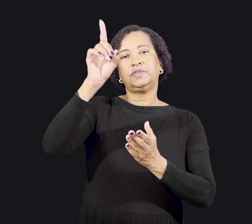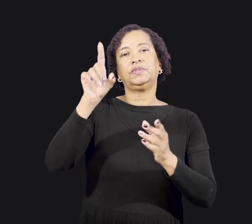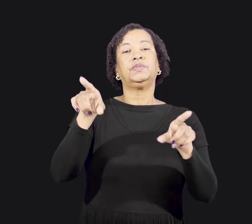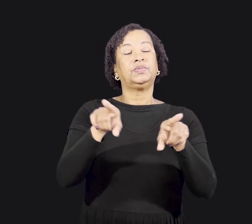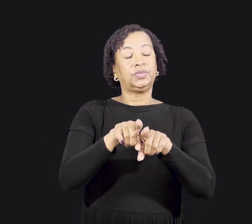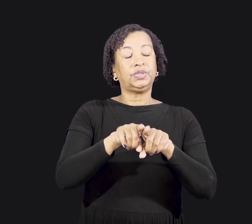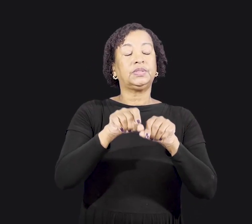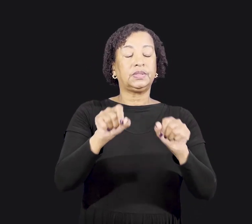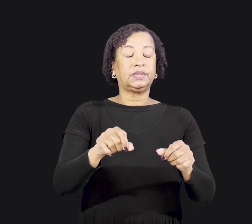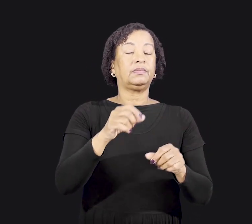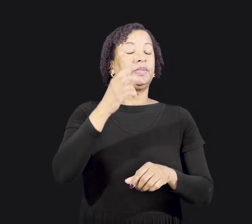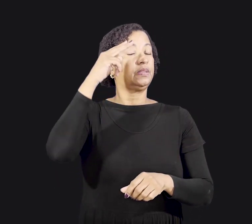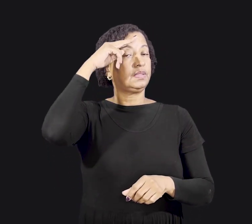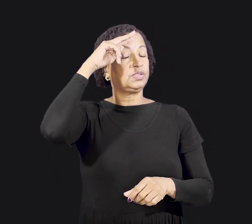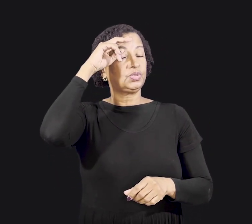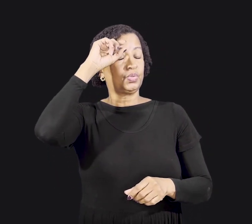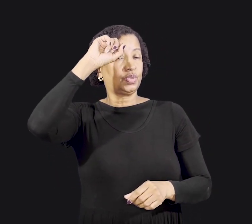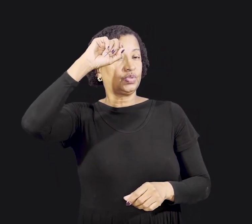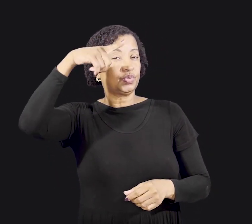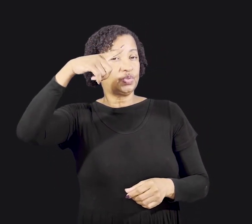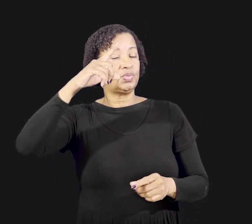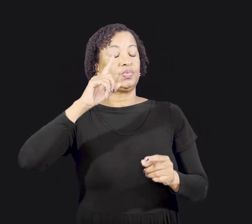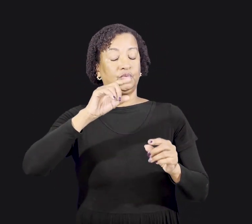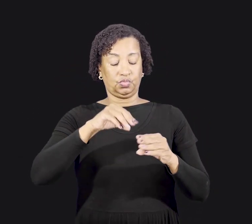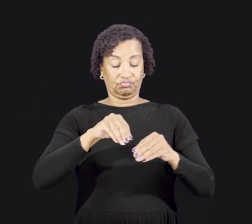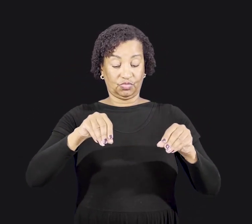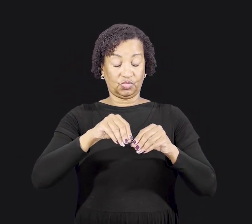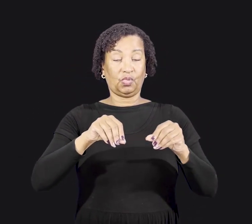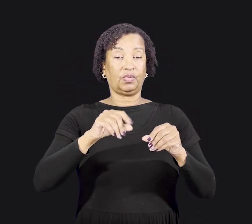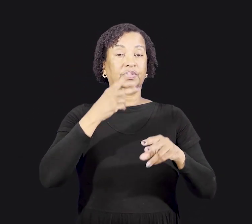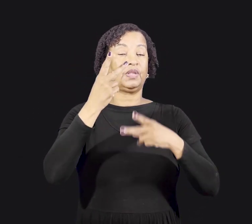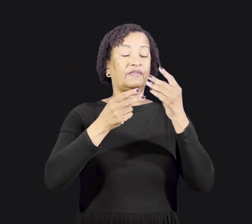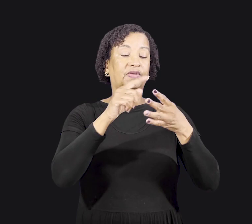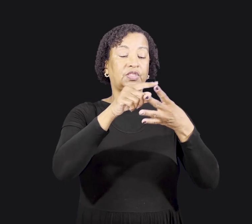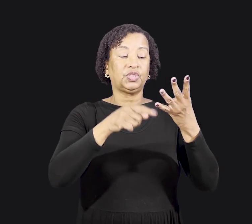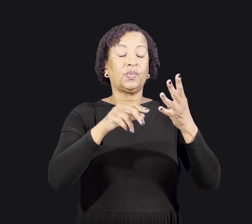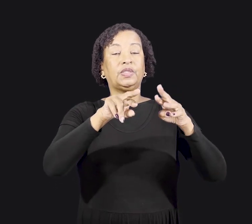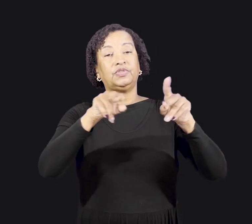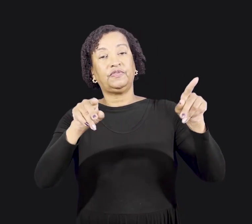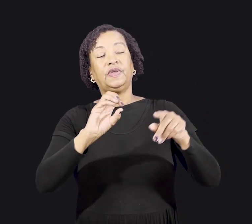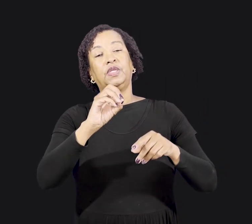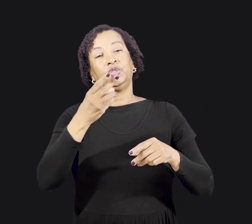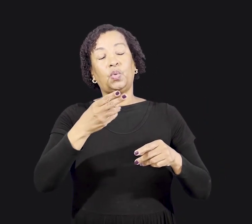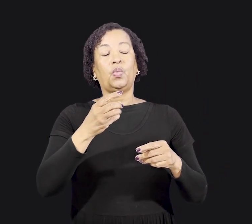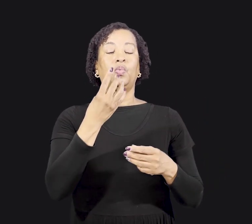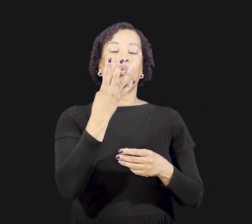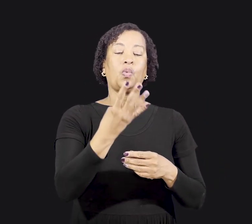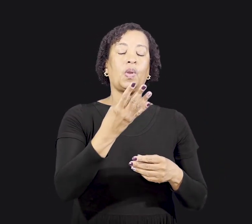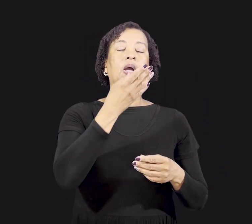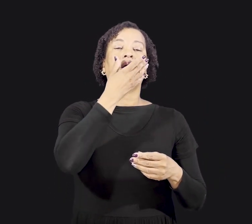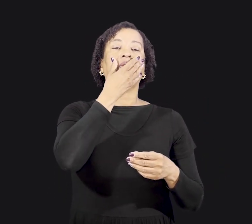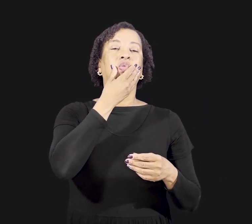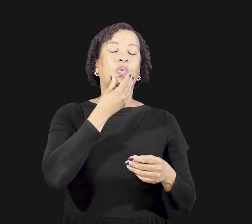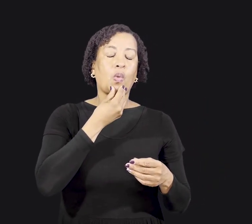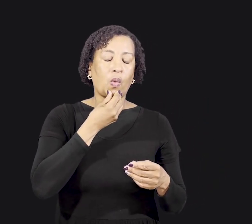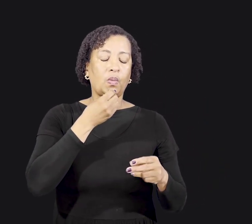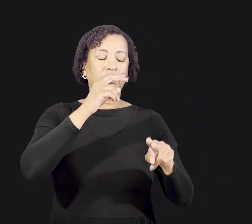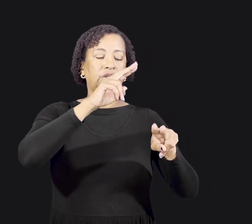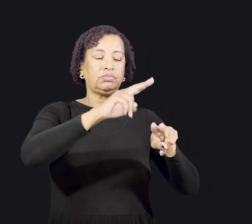dos solos, porque ela fala sobre 4 diferentes solos. Ou ainda poderia ser chamada de 4 homens num banco da